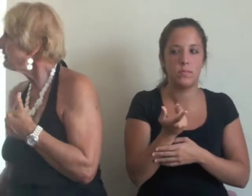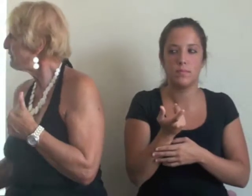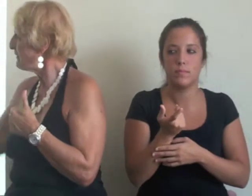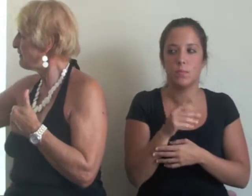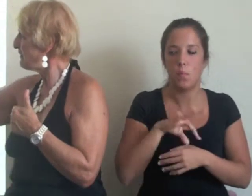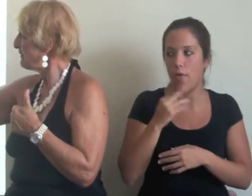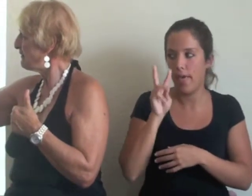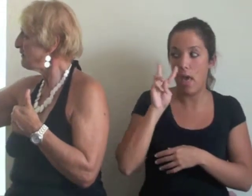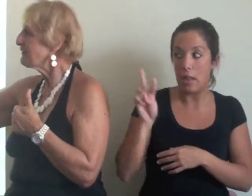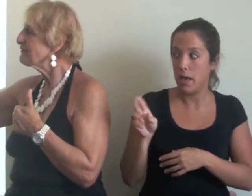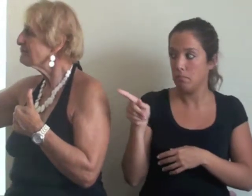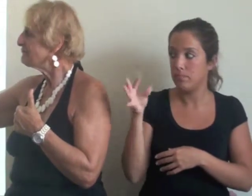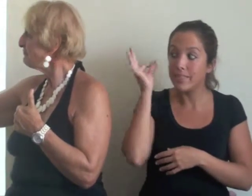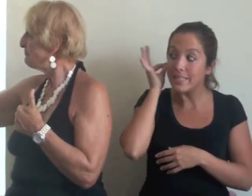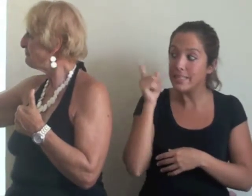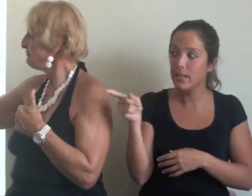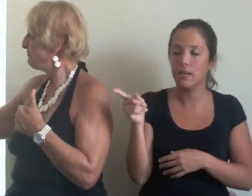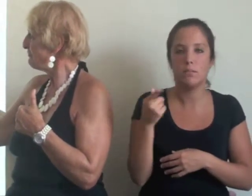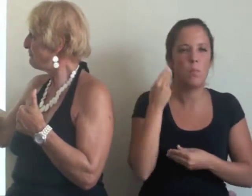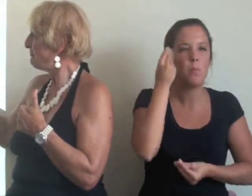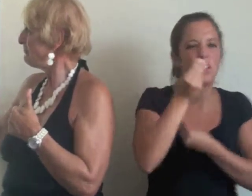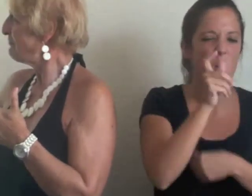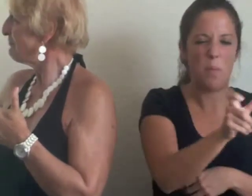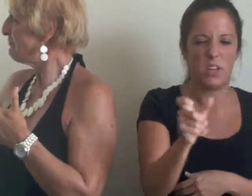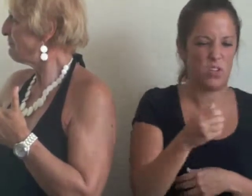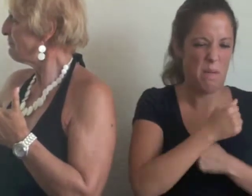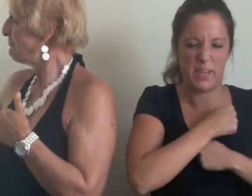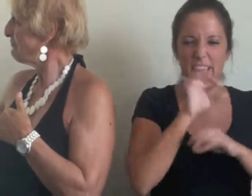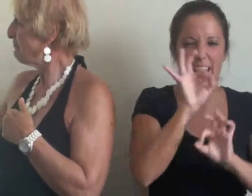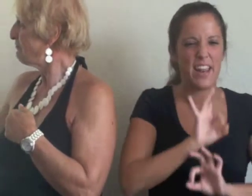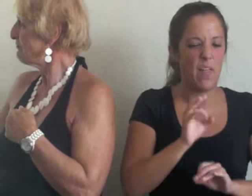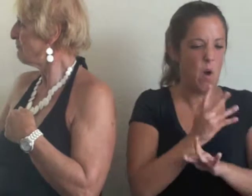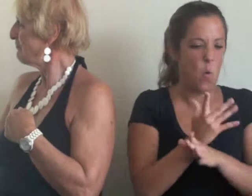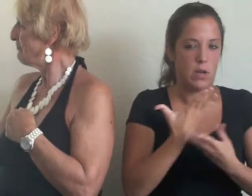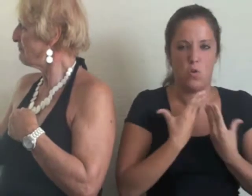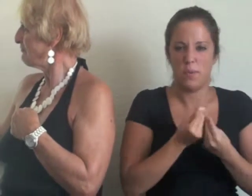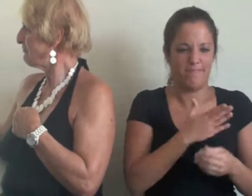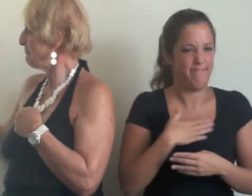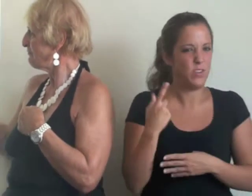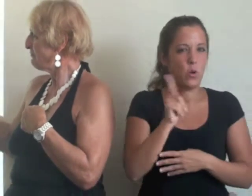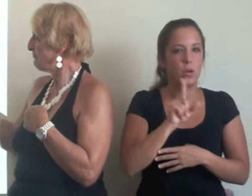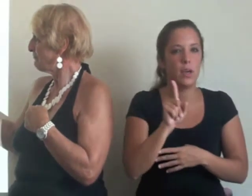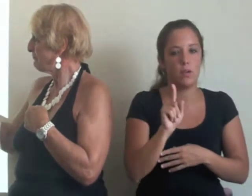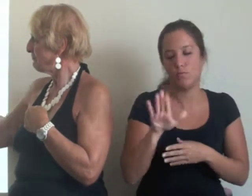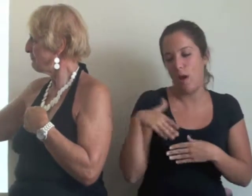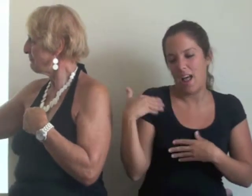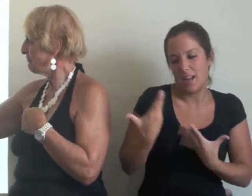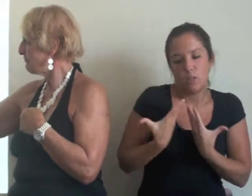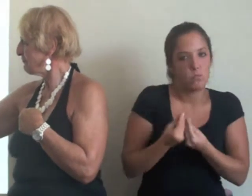leer? Nadie me quiere, nadie quiere jugar conmigo, nadie quiere estar